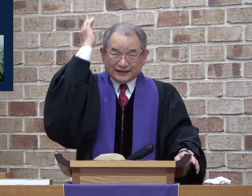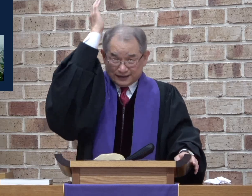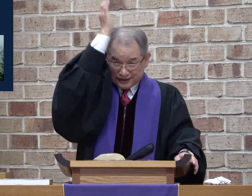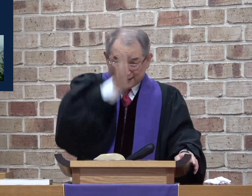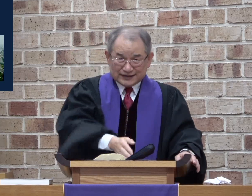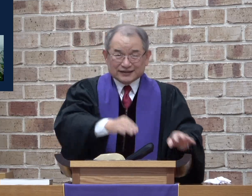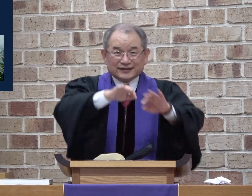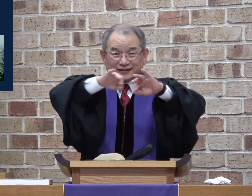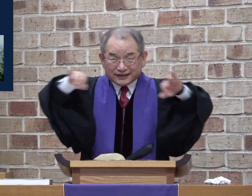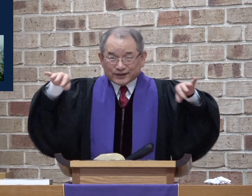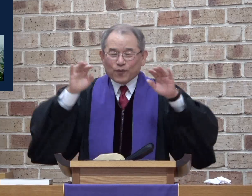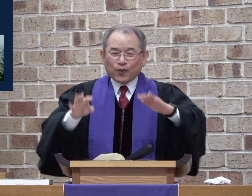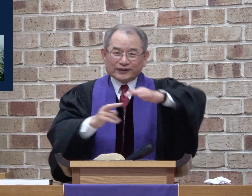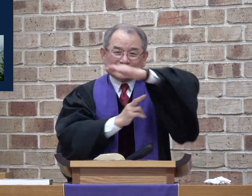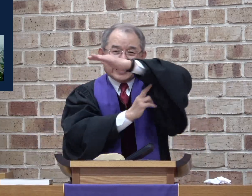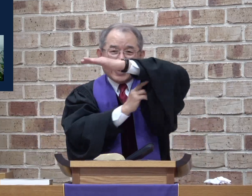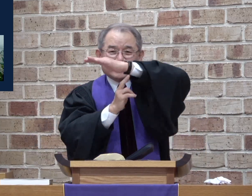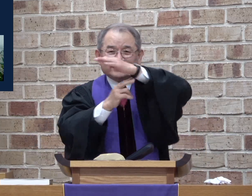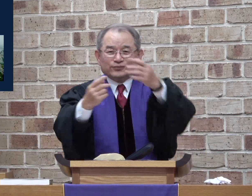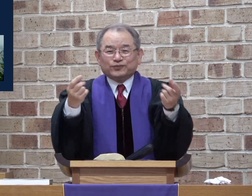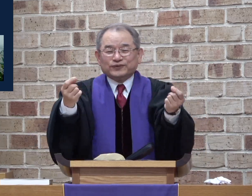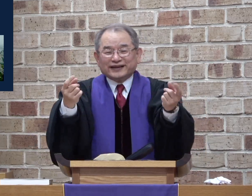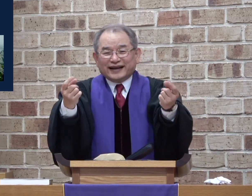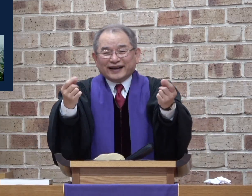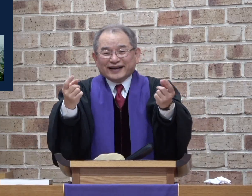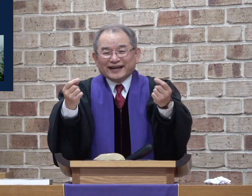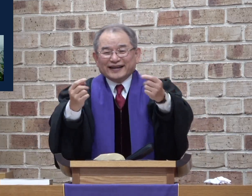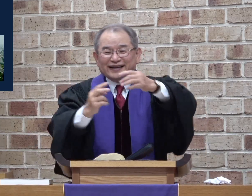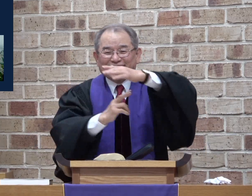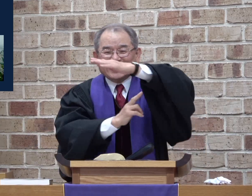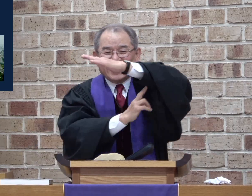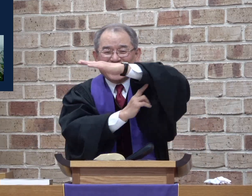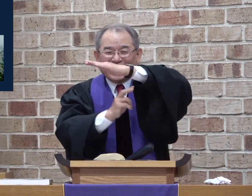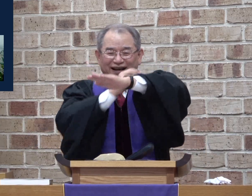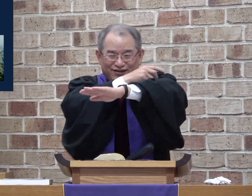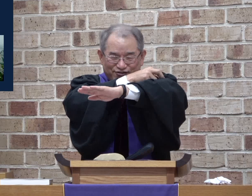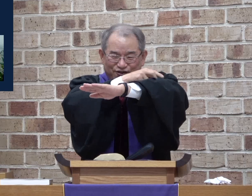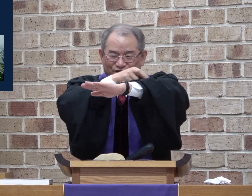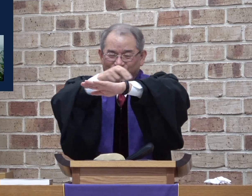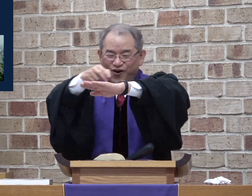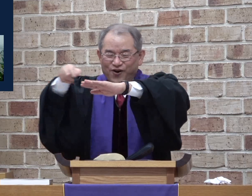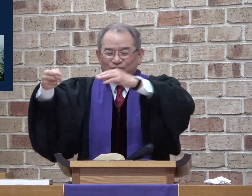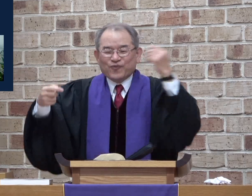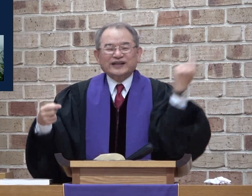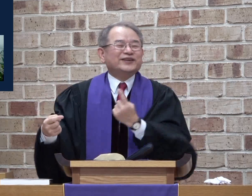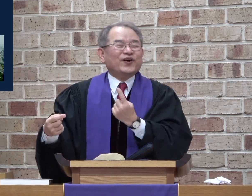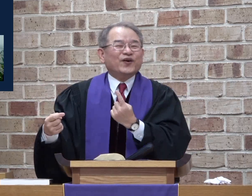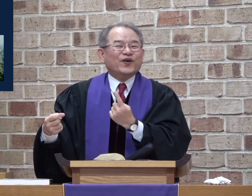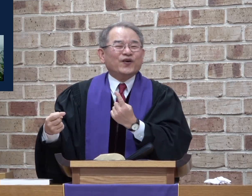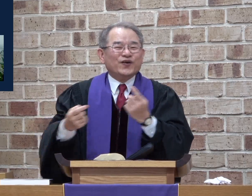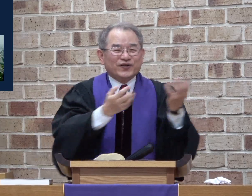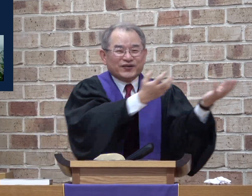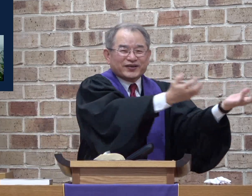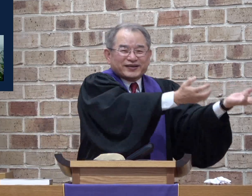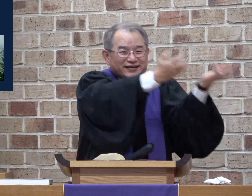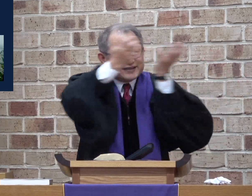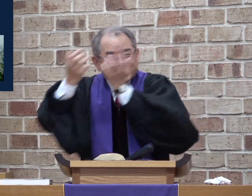홍해가 갈라진 것처럼 우리가 한강을 가로질러